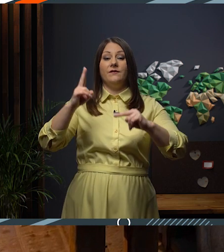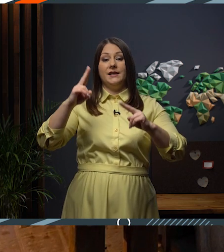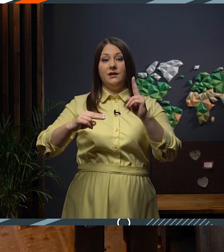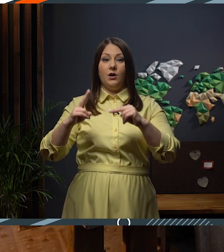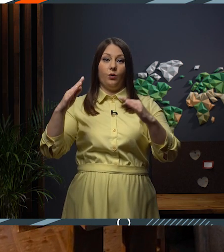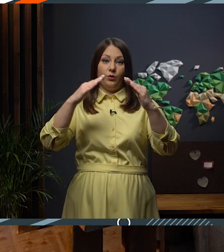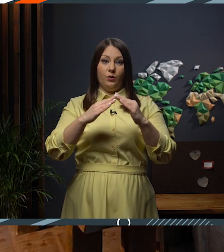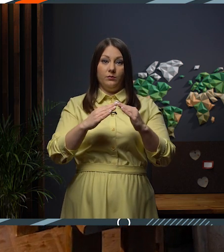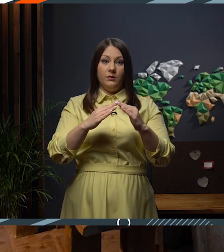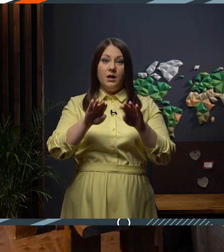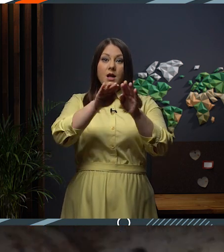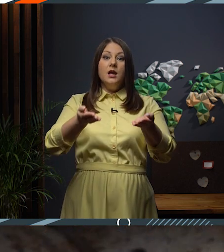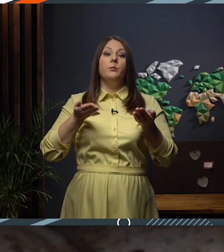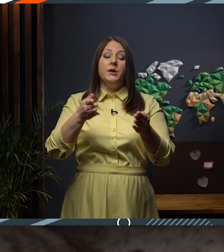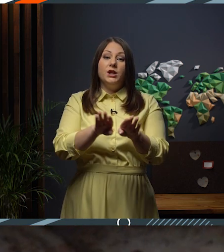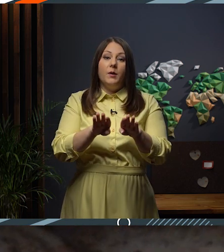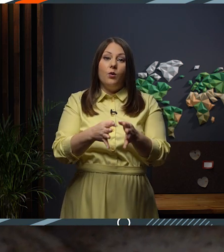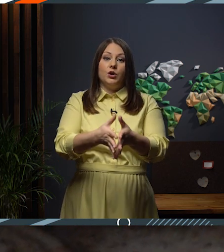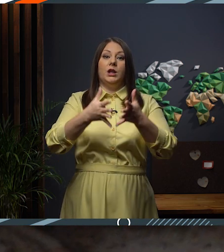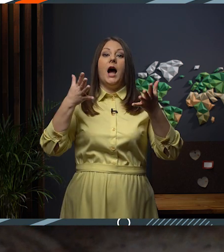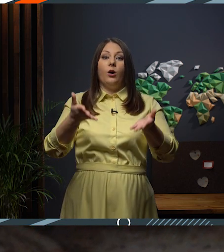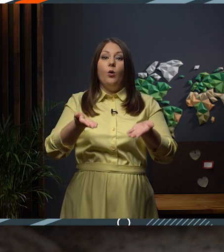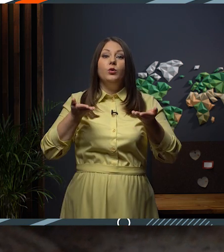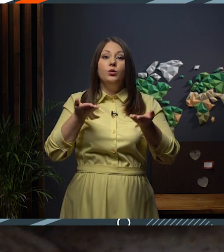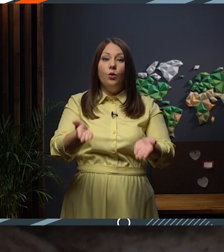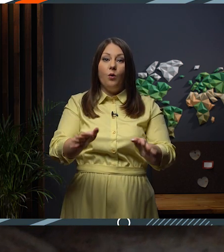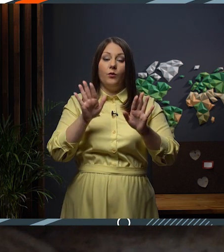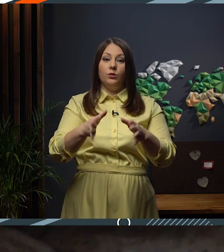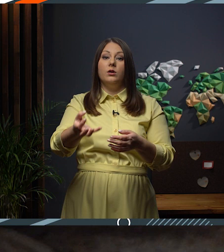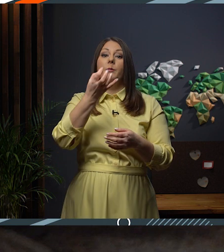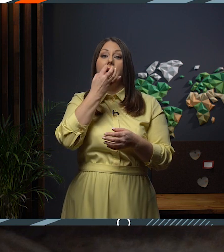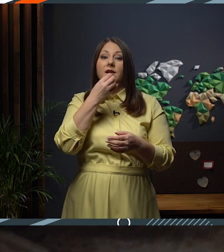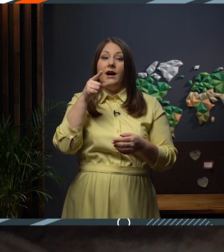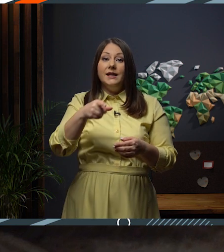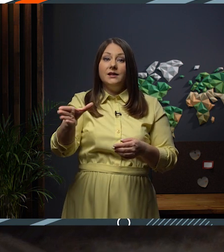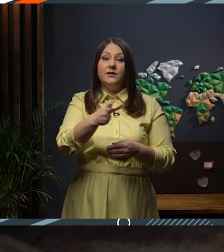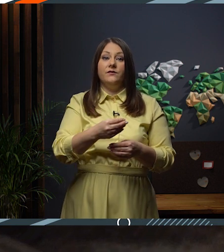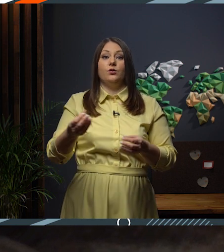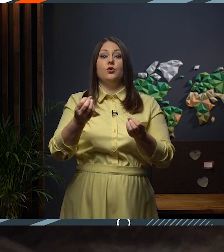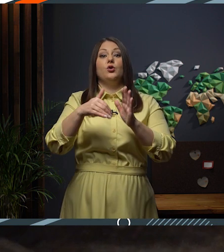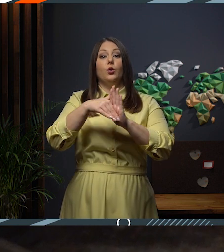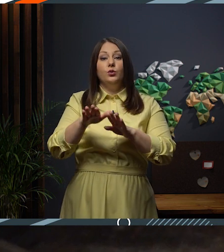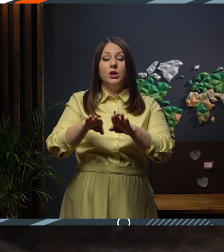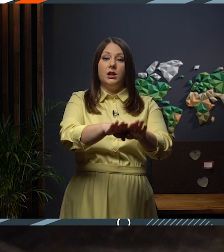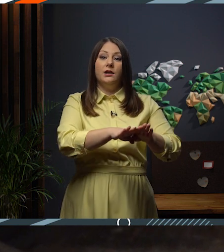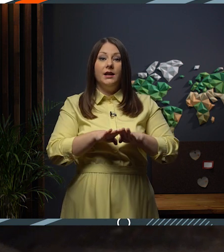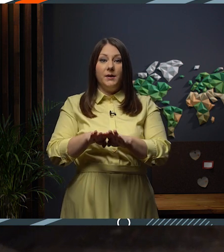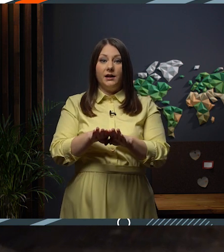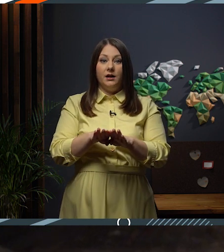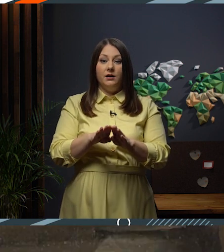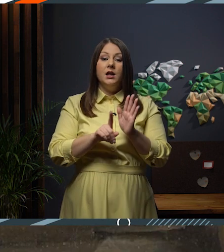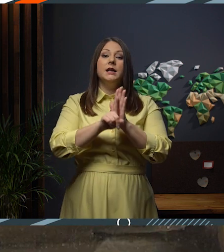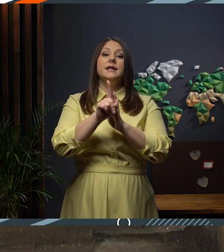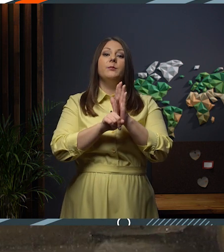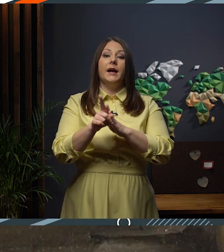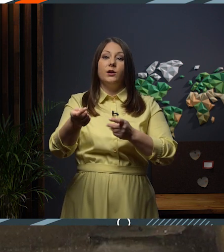потом возводили вокруг дом. Печь похожа на огромную духовку, только прогревается в ней все еще лучше и